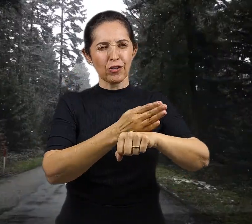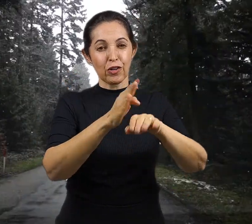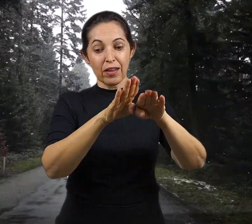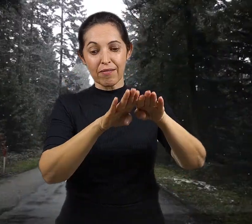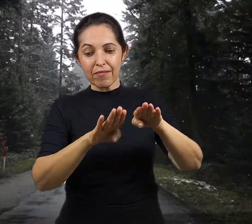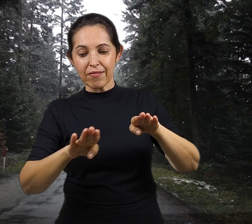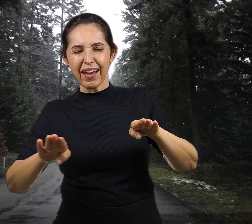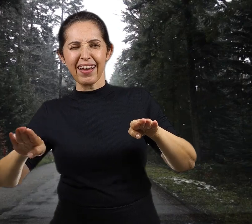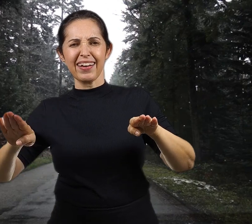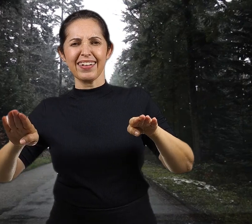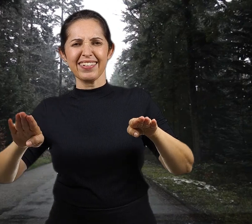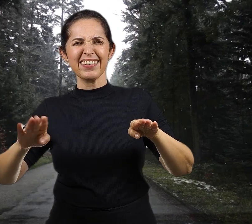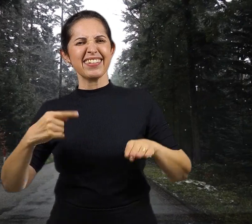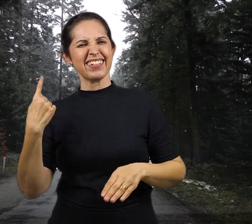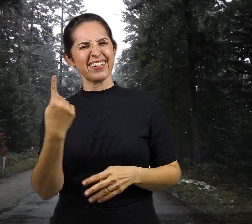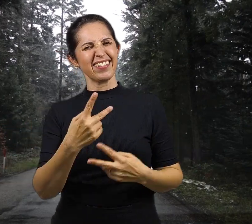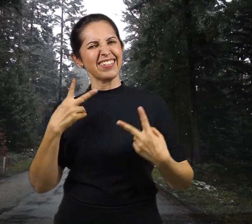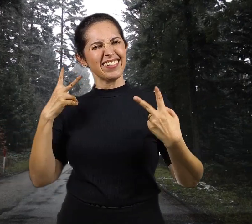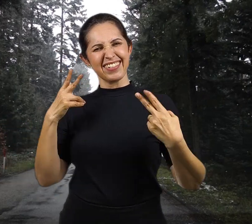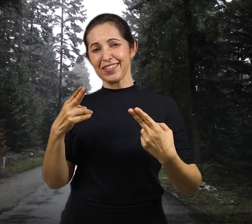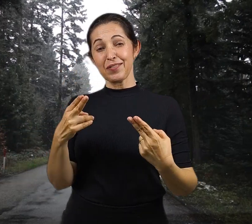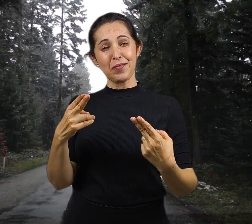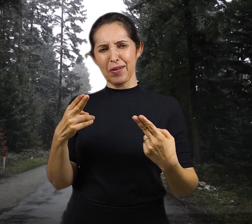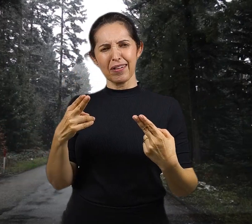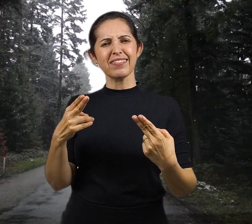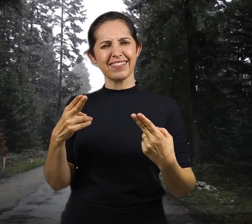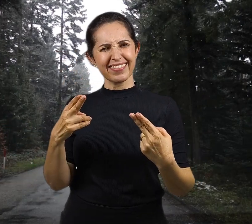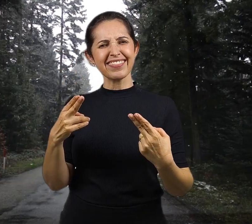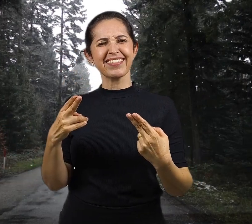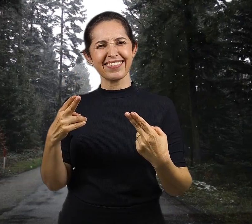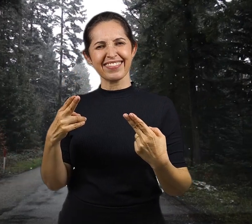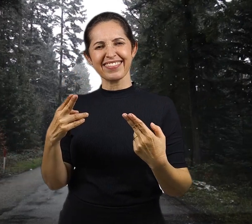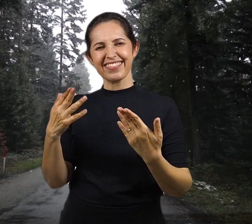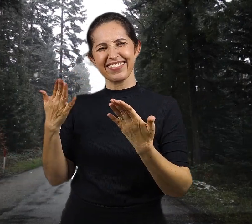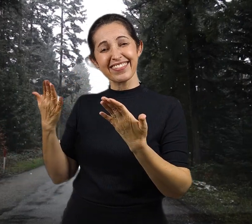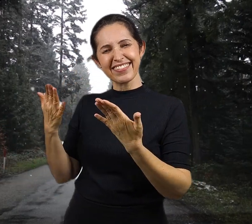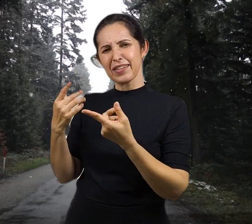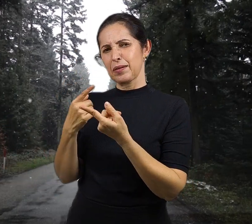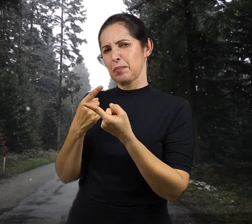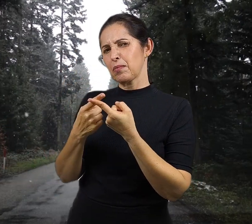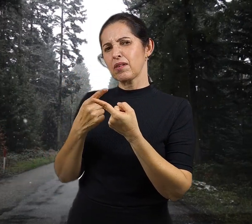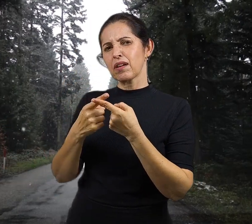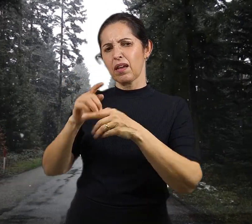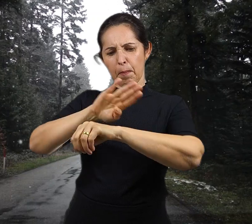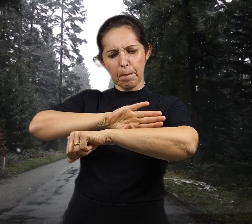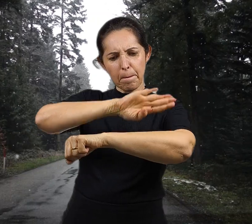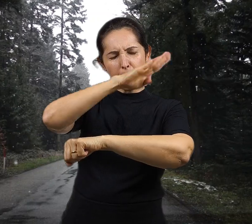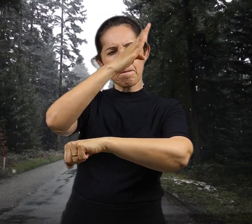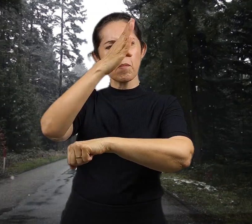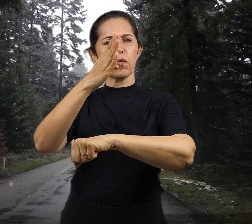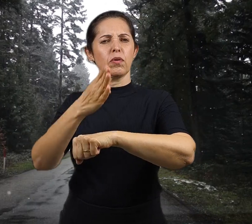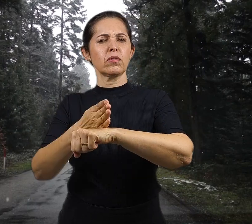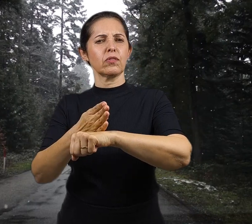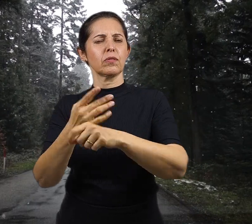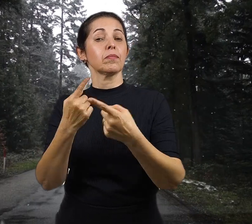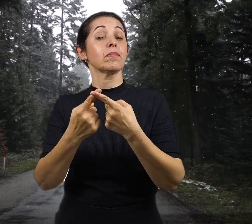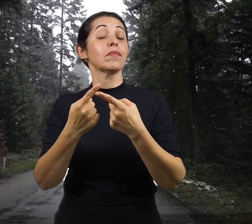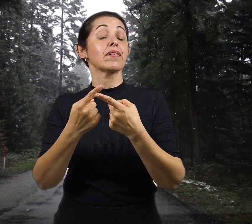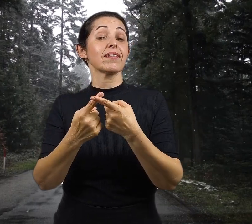a desfrutar dessa bênção aqui. Por que montes? Por que montes? Porque o monte nos fala do lugar da bênção. É o lugar